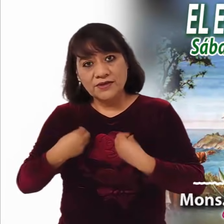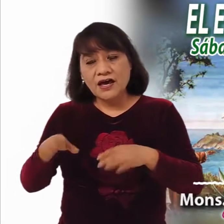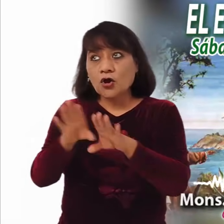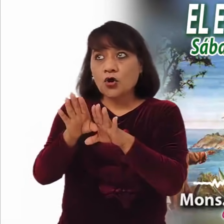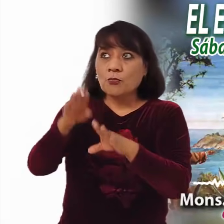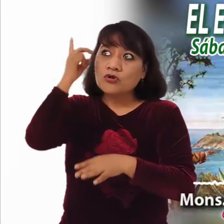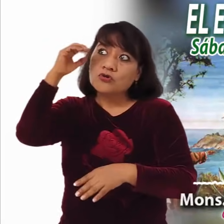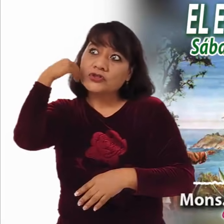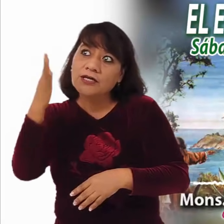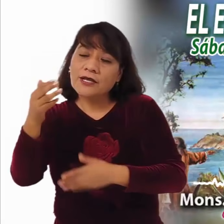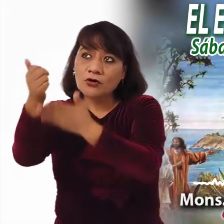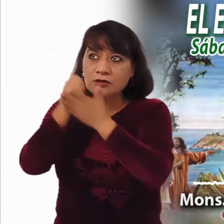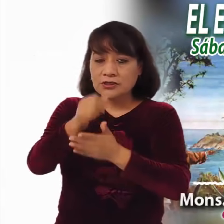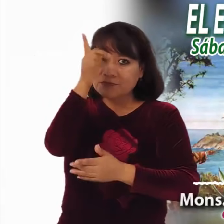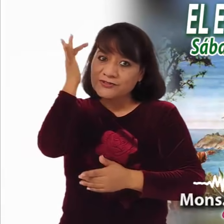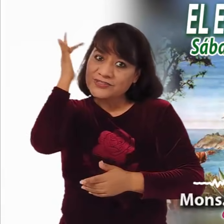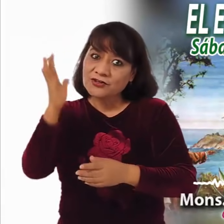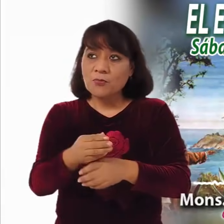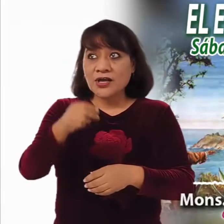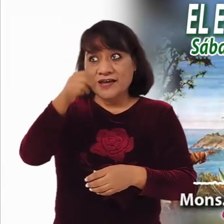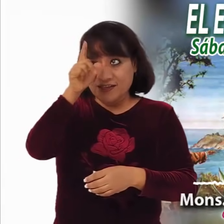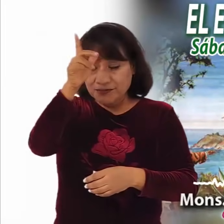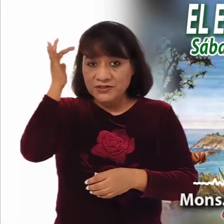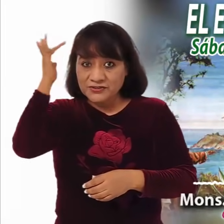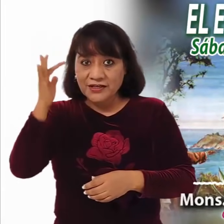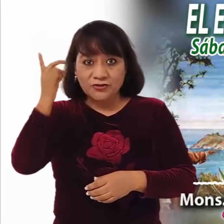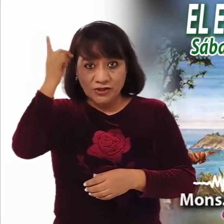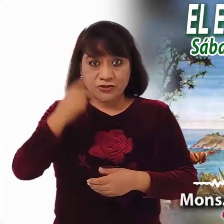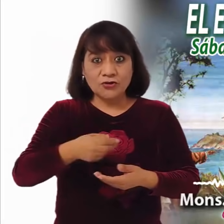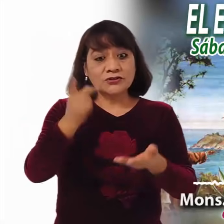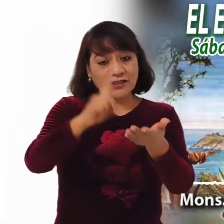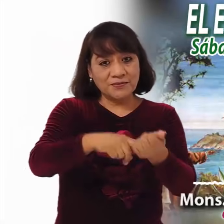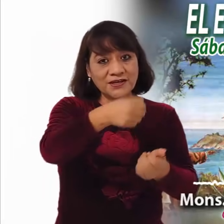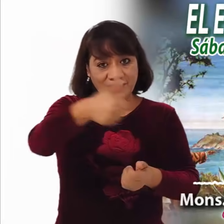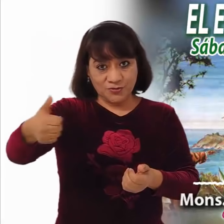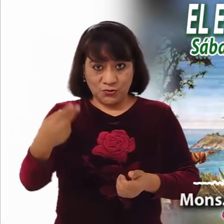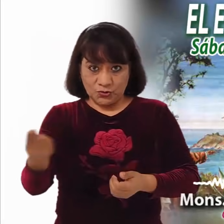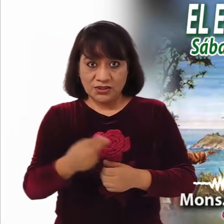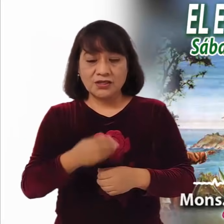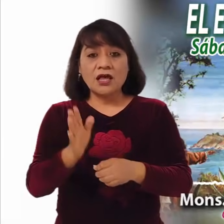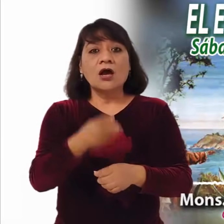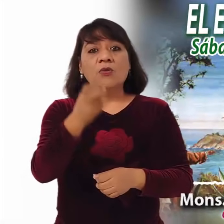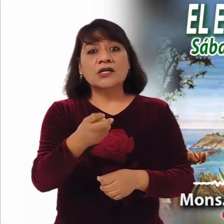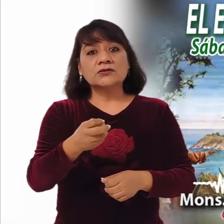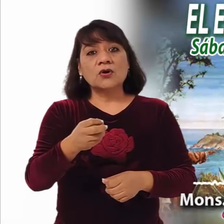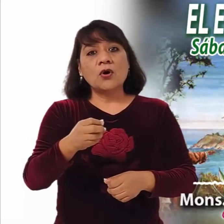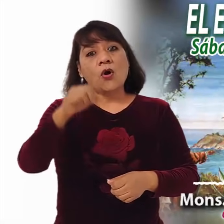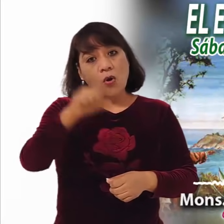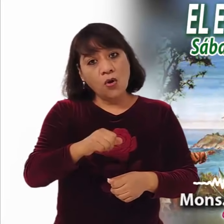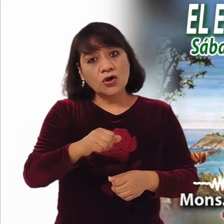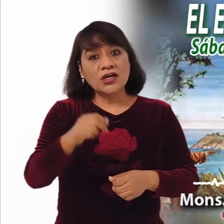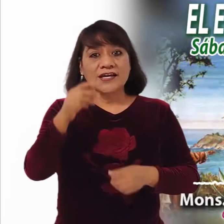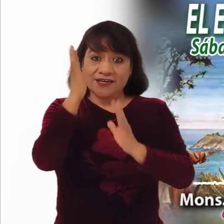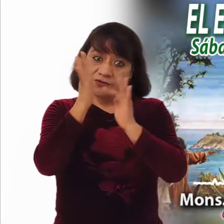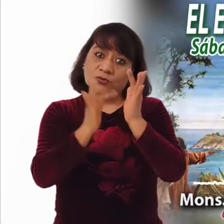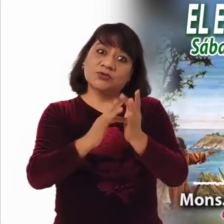vida conforme al Espíritu, puesto que el Espíritu de Dios habita verdaderamente en ustedes. Así pues, hoy